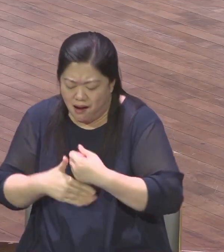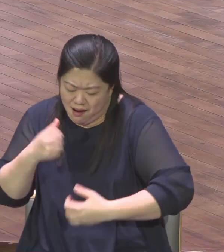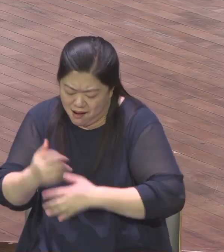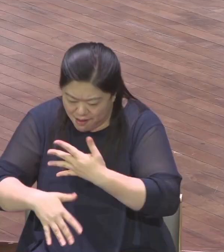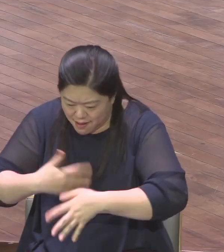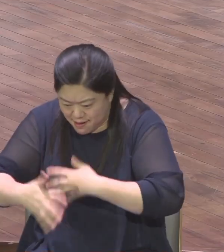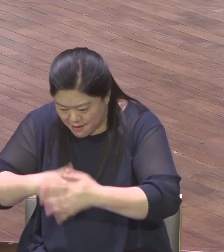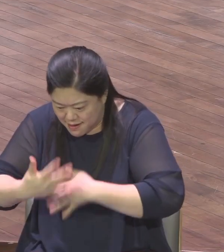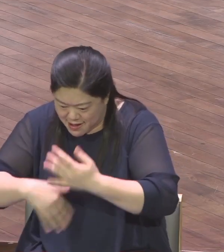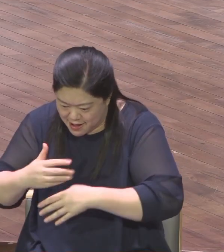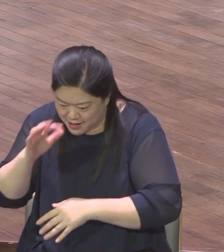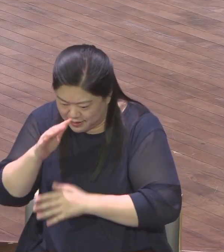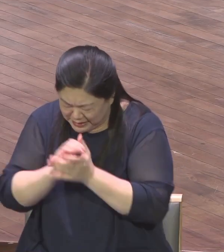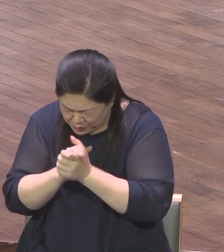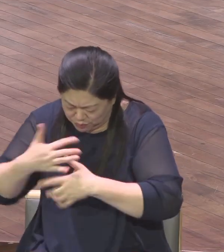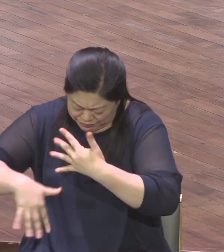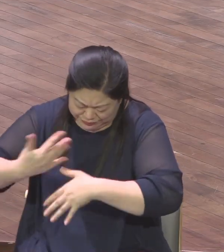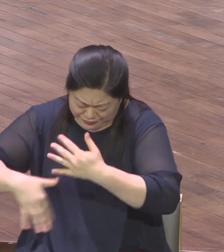싶어.